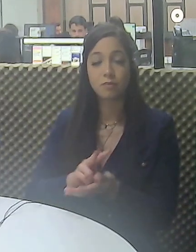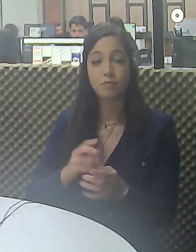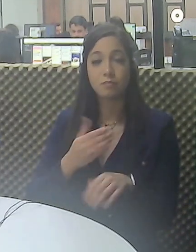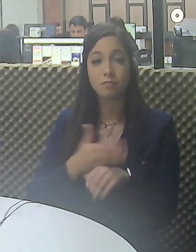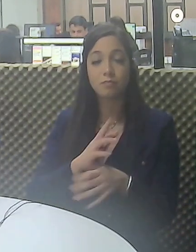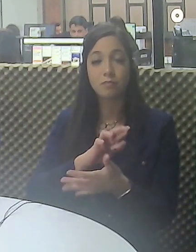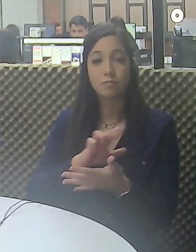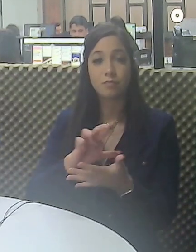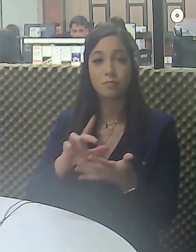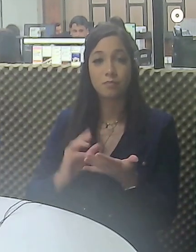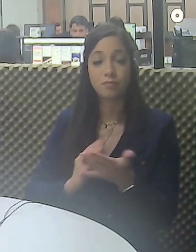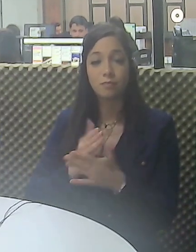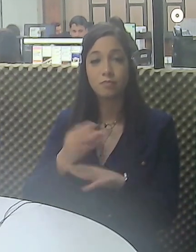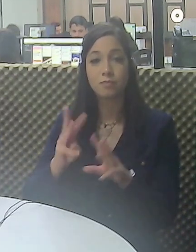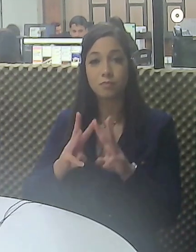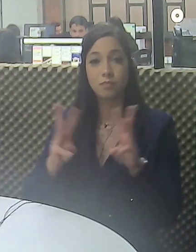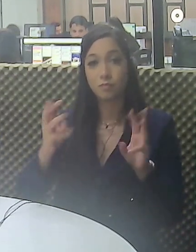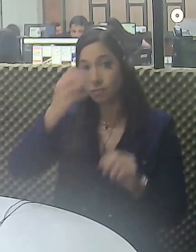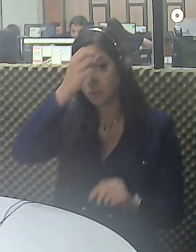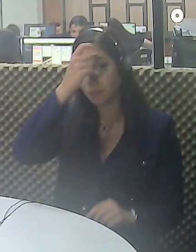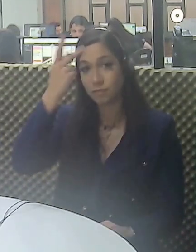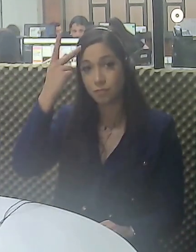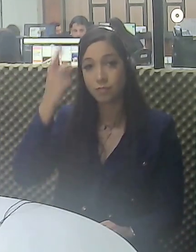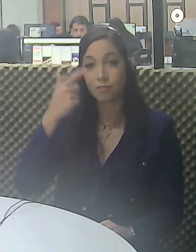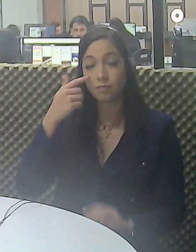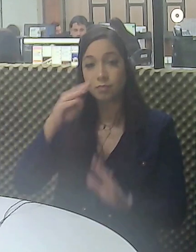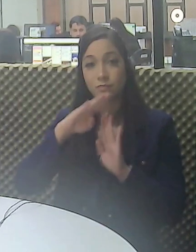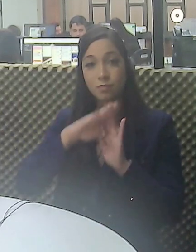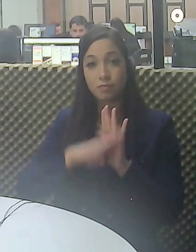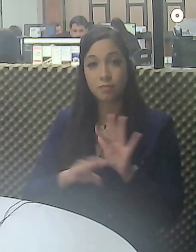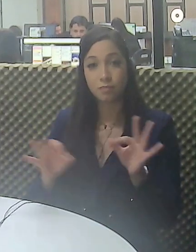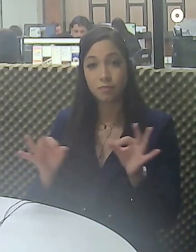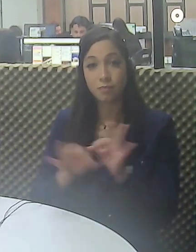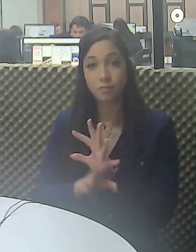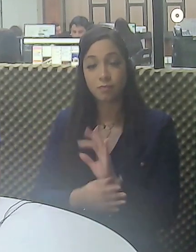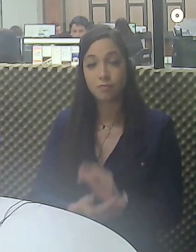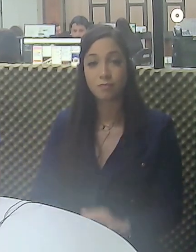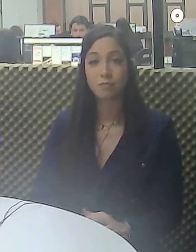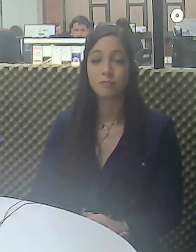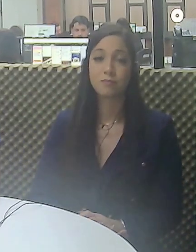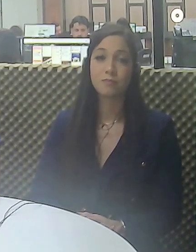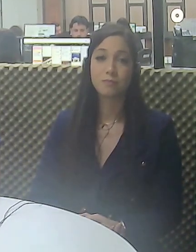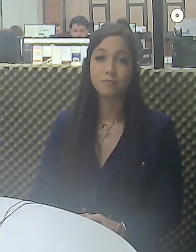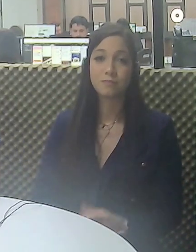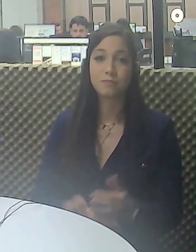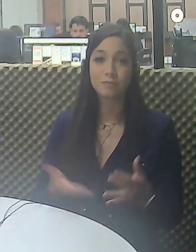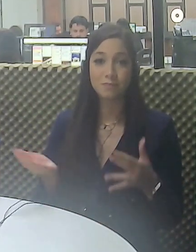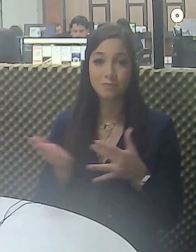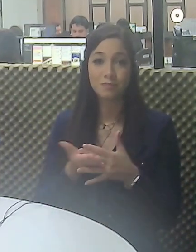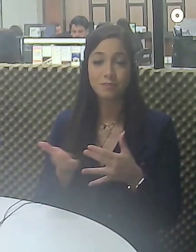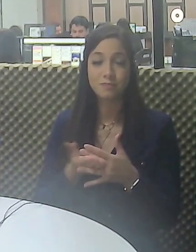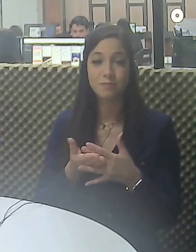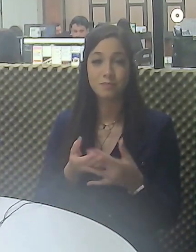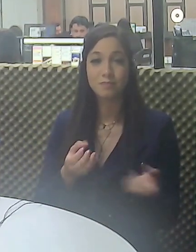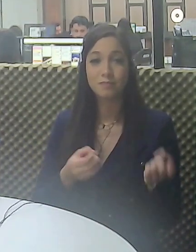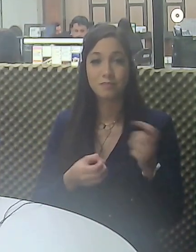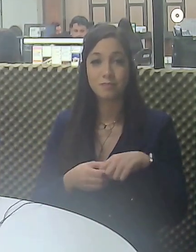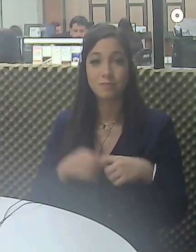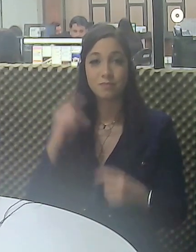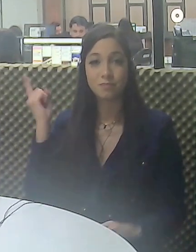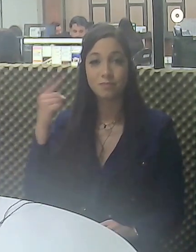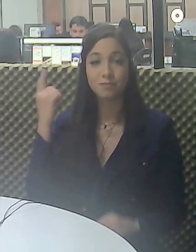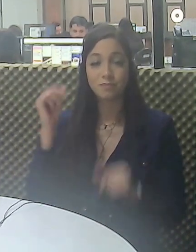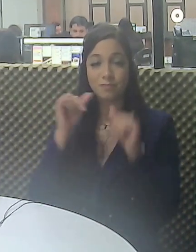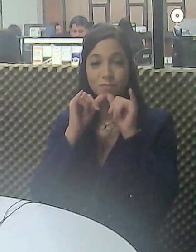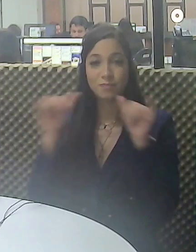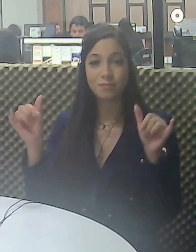atividades. Acesse o portal da Prefeitura e confira a programação completa. E agora vamos para um rápido intervalo, já voltamos